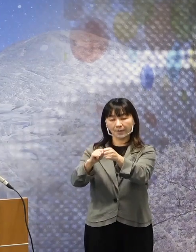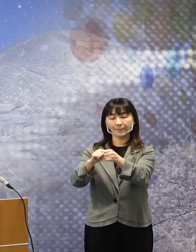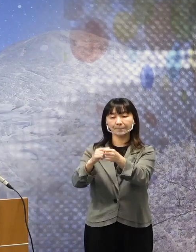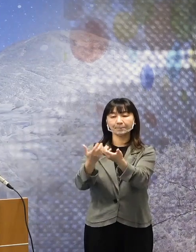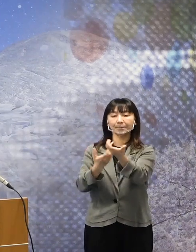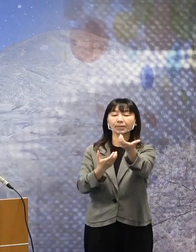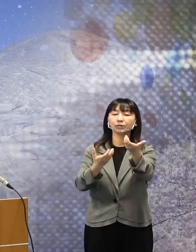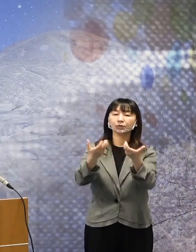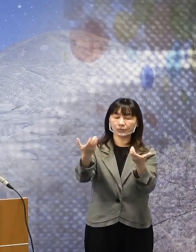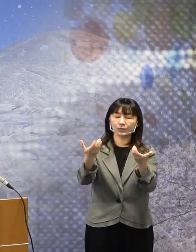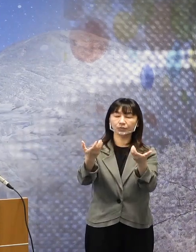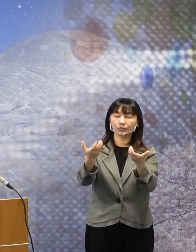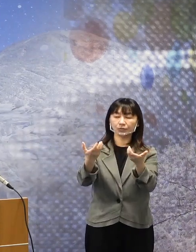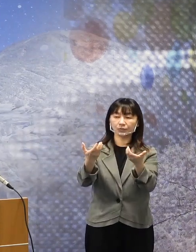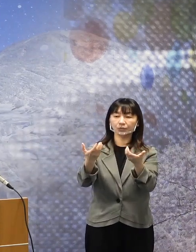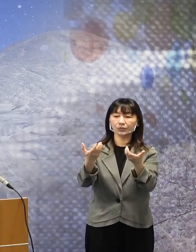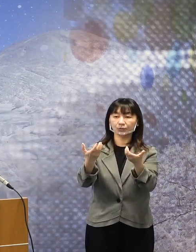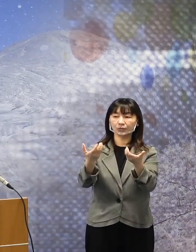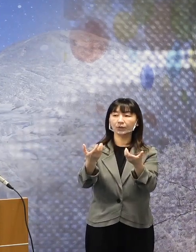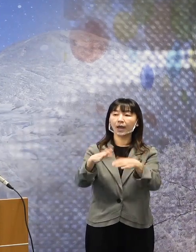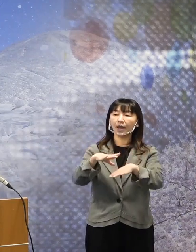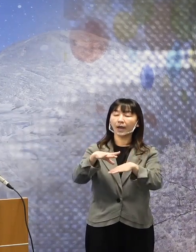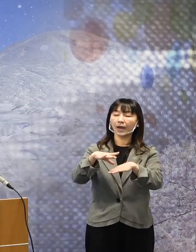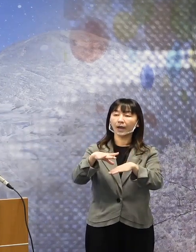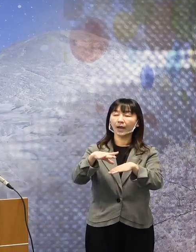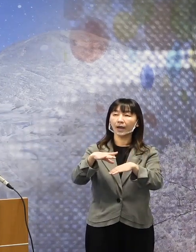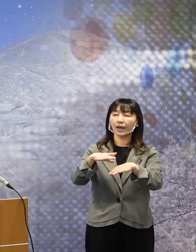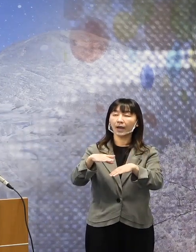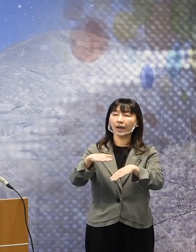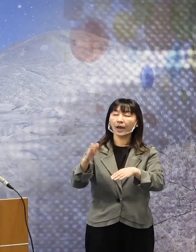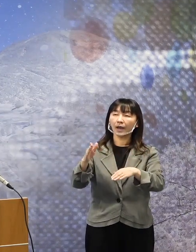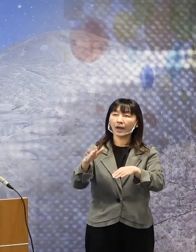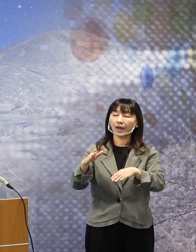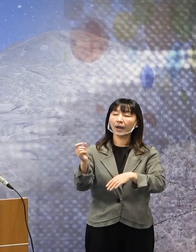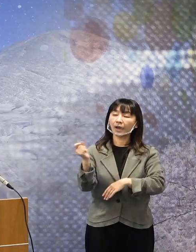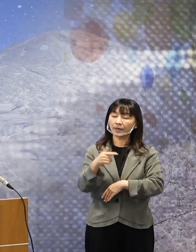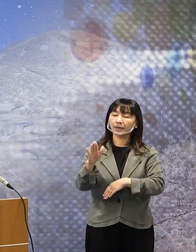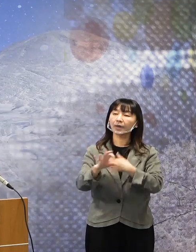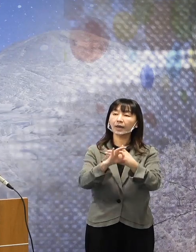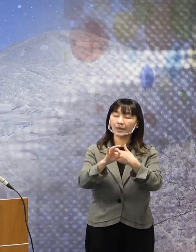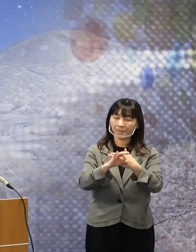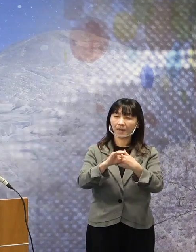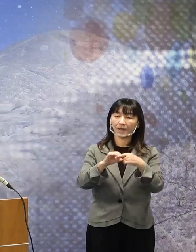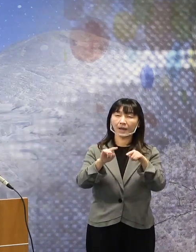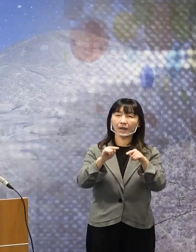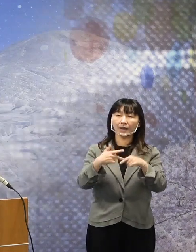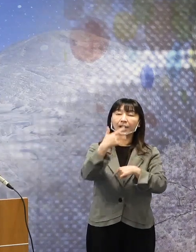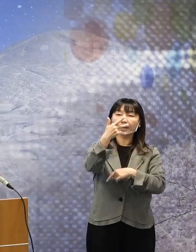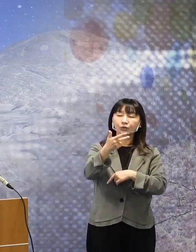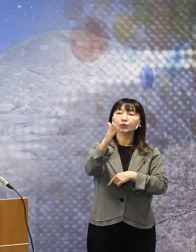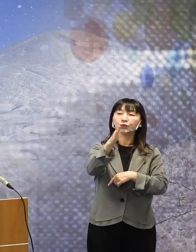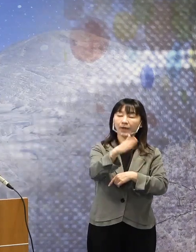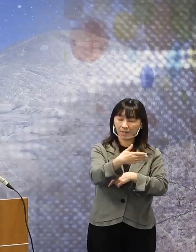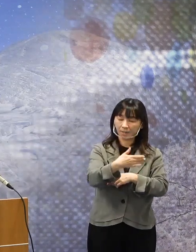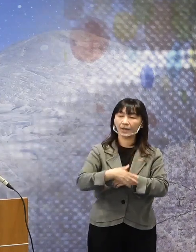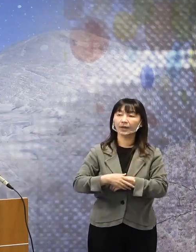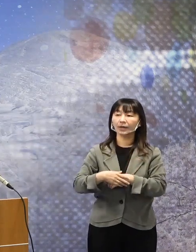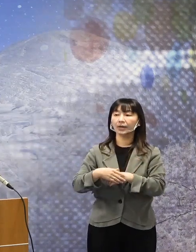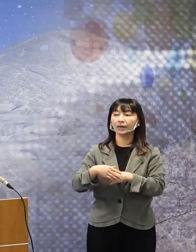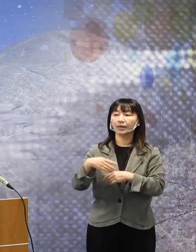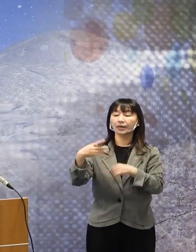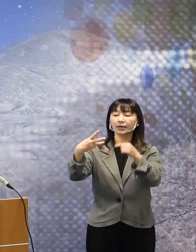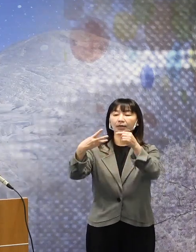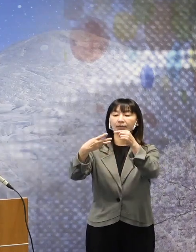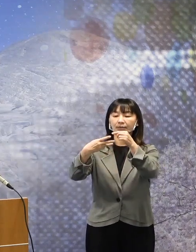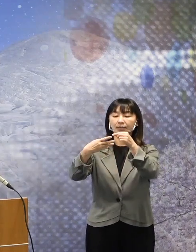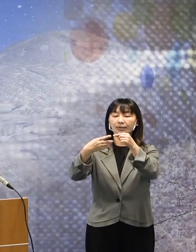学年単位とお話ししましたが、早ければ週明け月曜日から奇数学年が出て偶数学年が